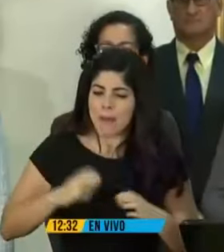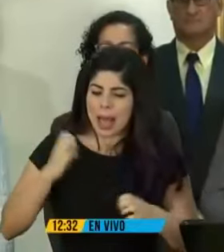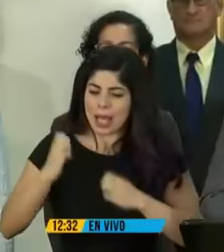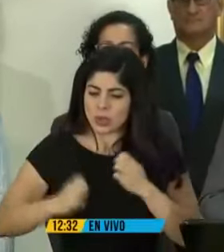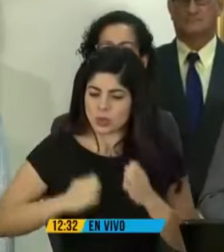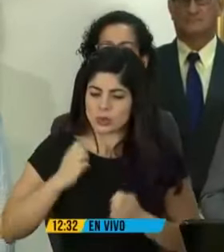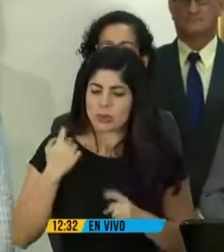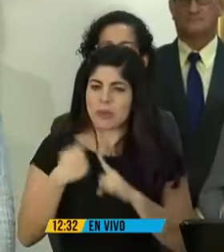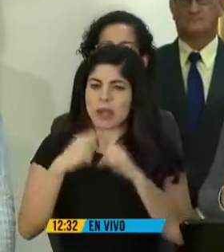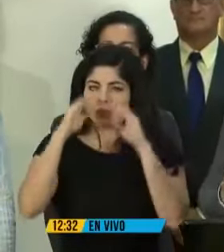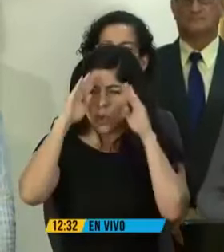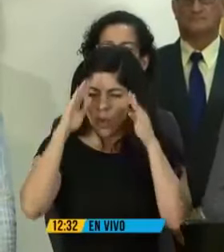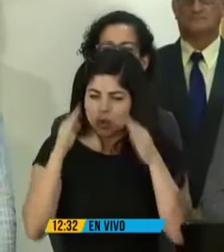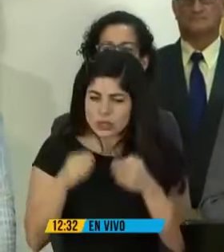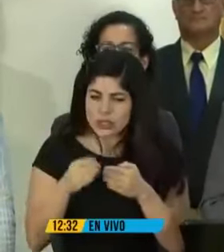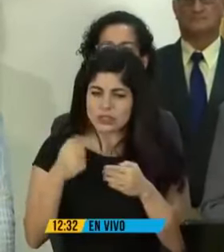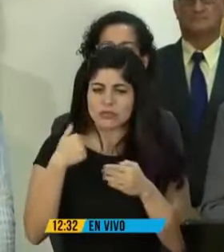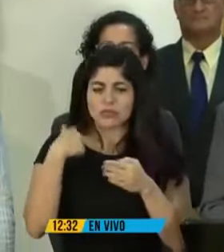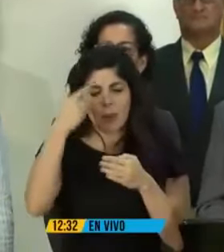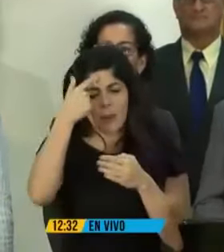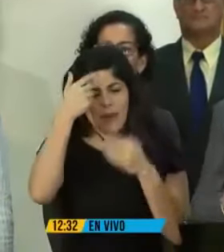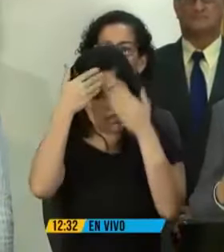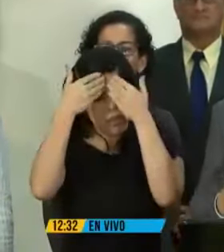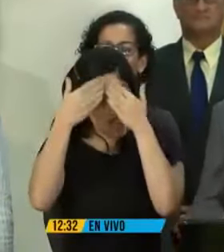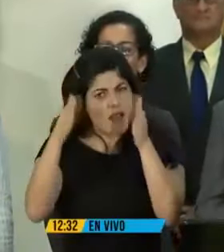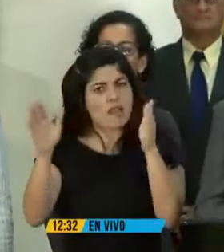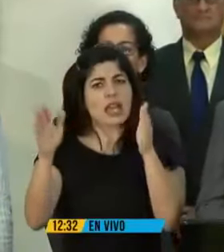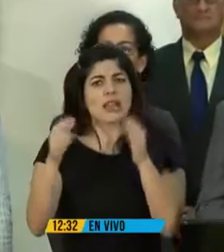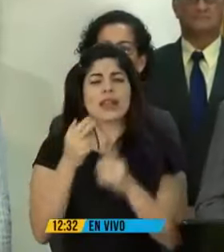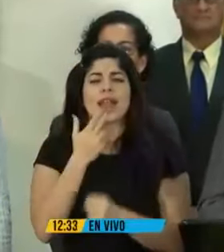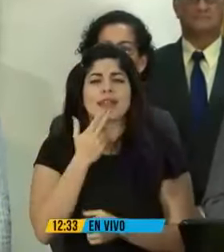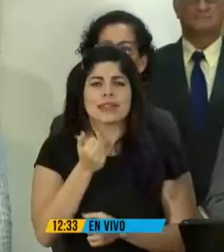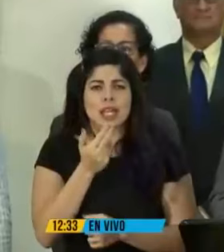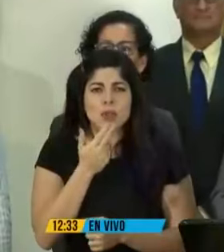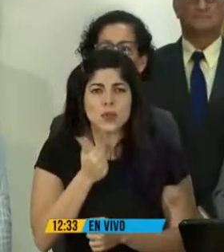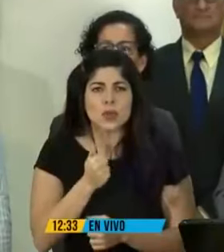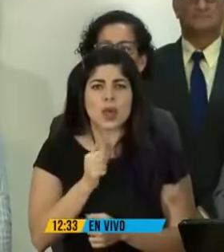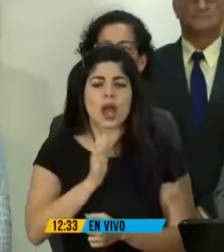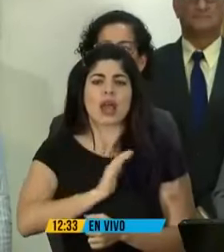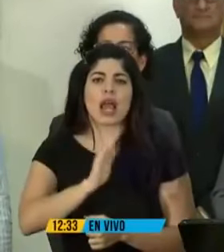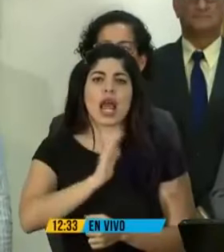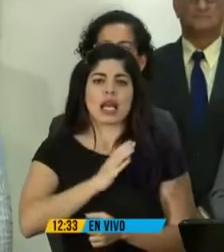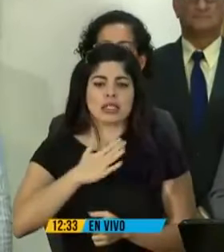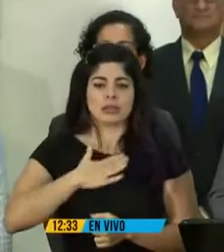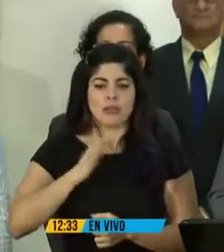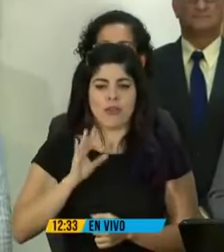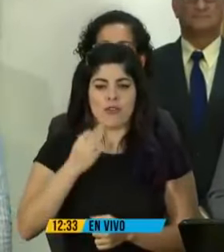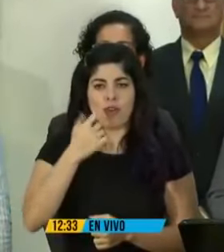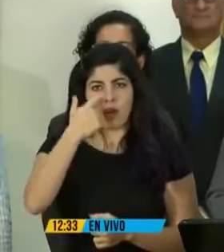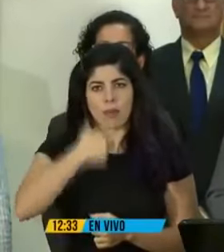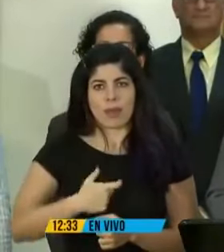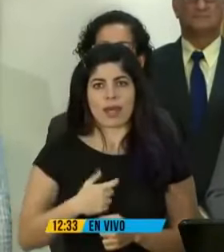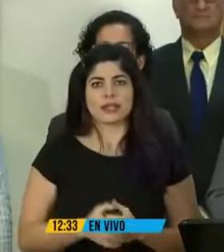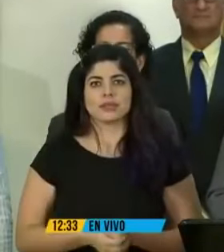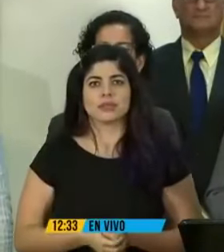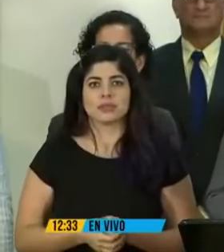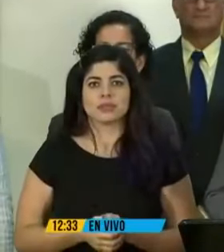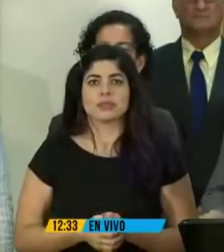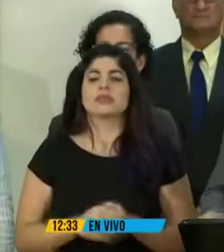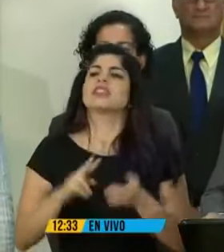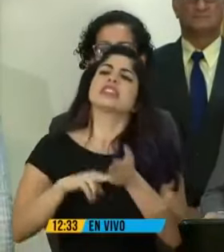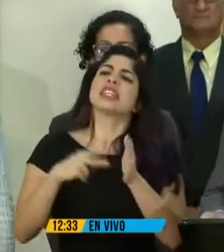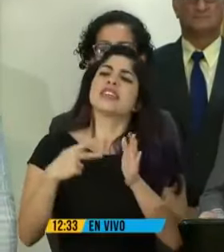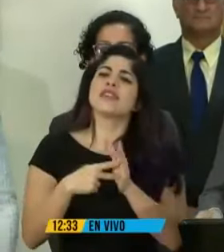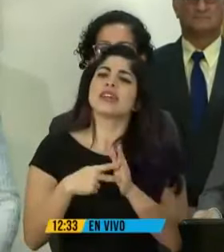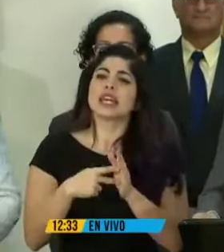la concentración, la apertura de mente y la ternura que caracterizan mi forma de ser. Es